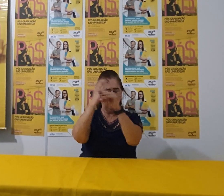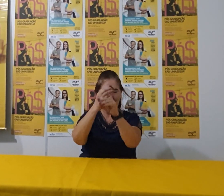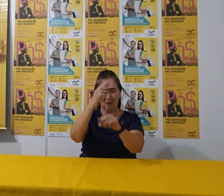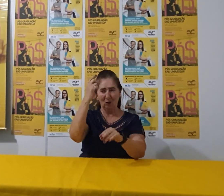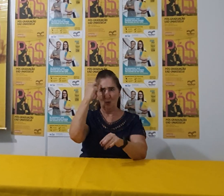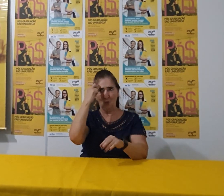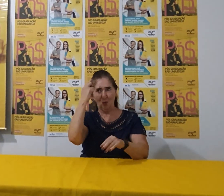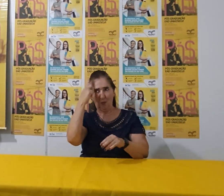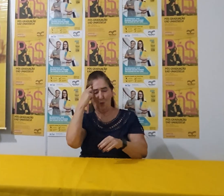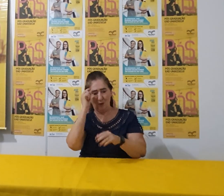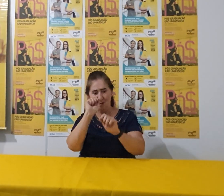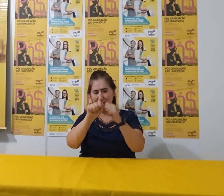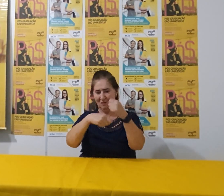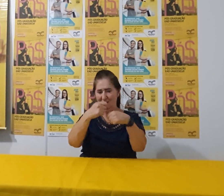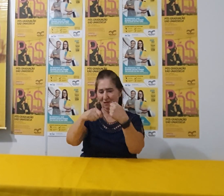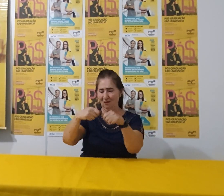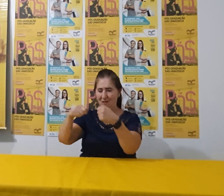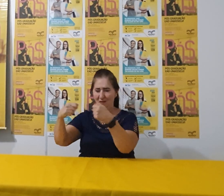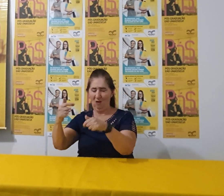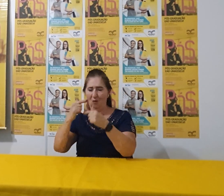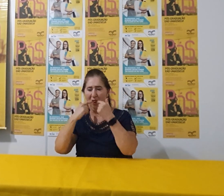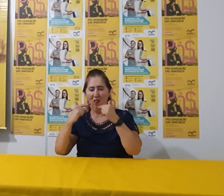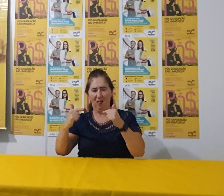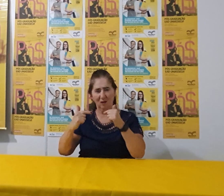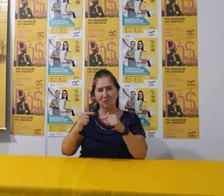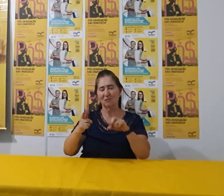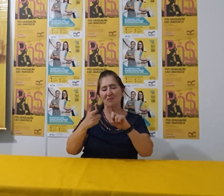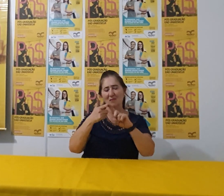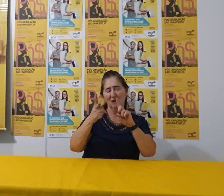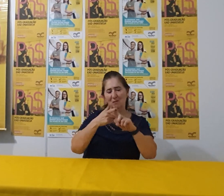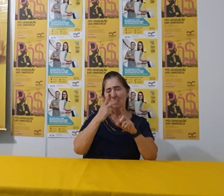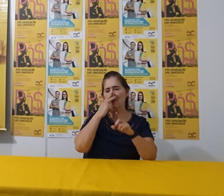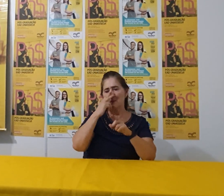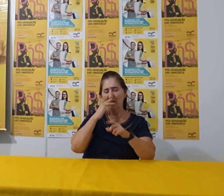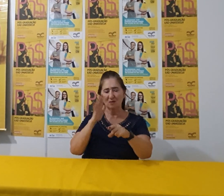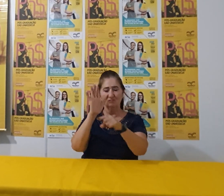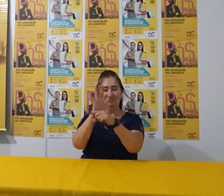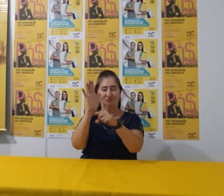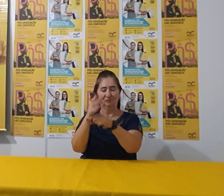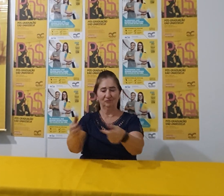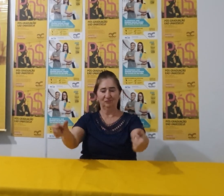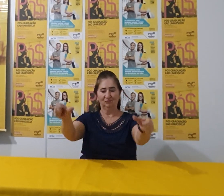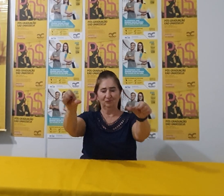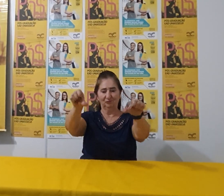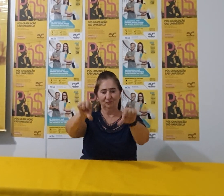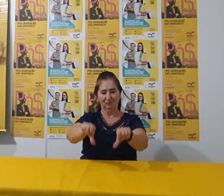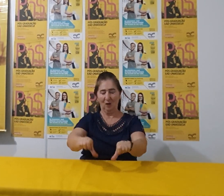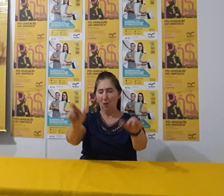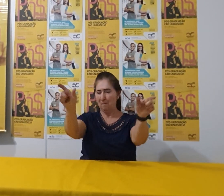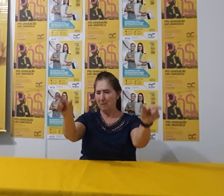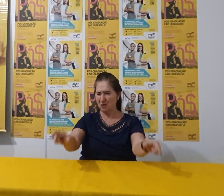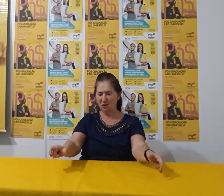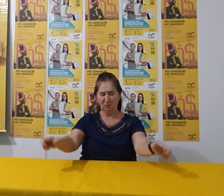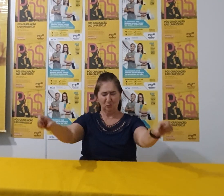sinais, contribuíram para estigmatizar a pessoa surda,